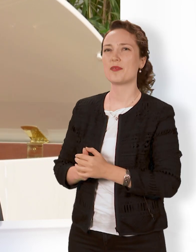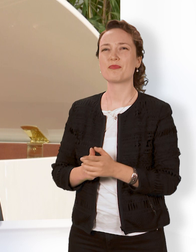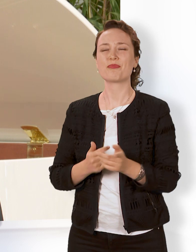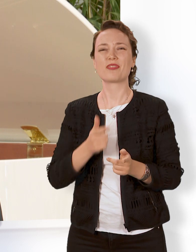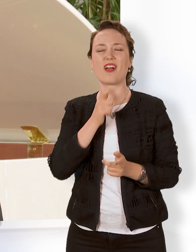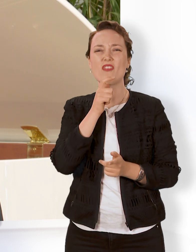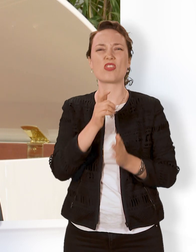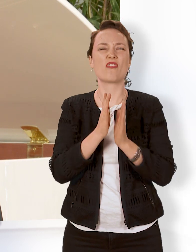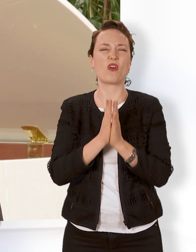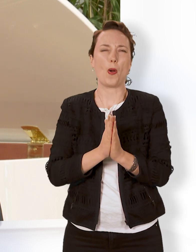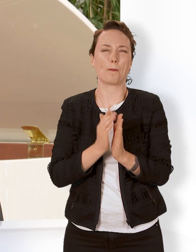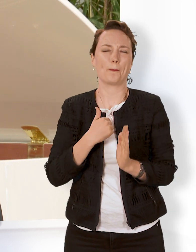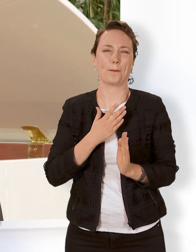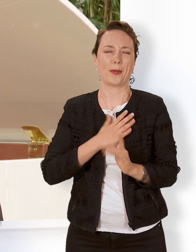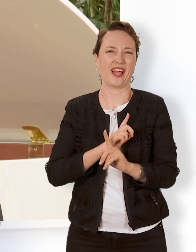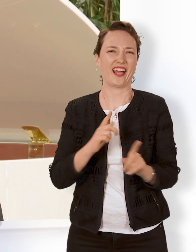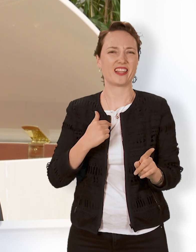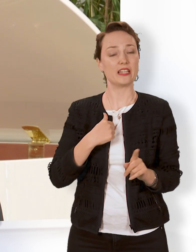Also ich bin Christ und ich möchte